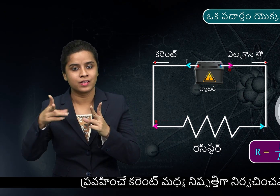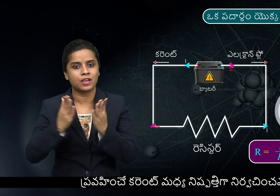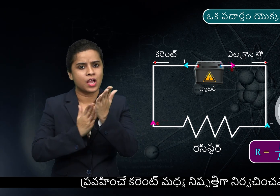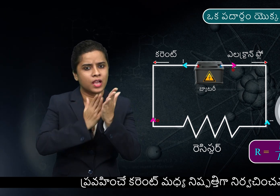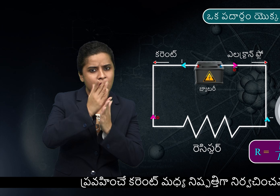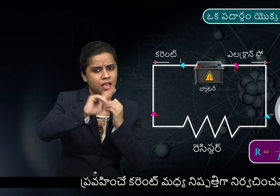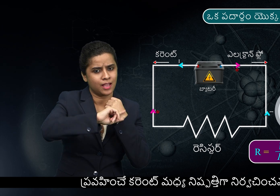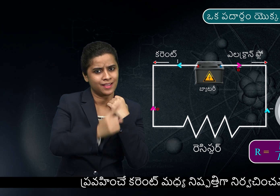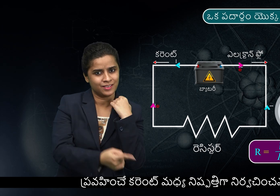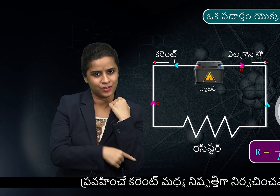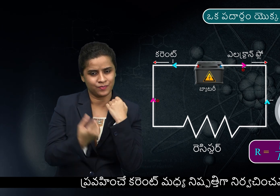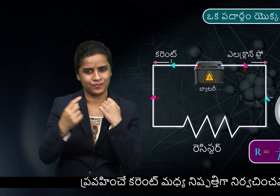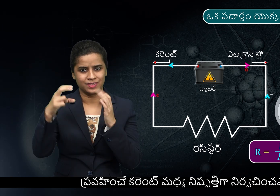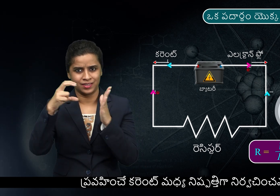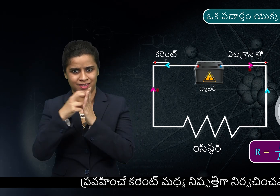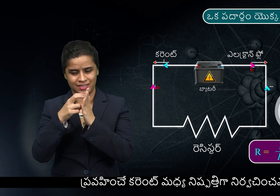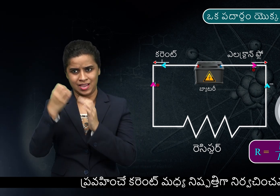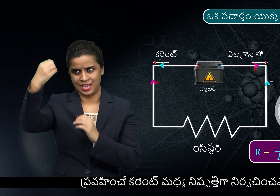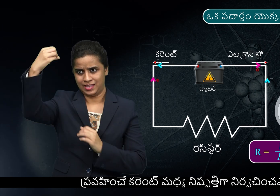మధ్య నిష్పత్తిగా నిర్వచించవచ్చు.